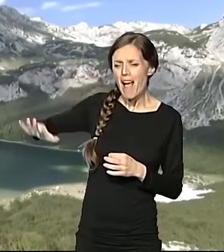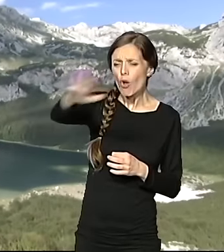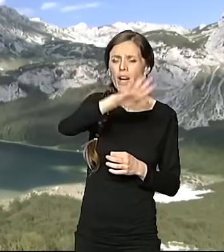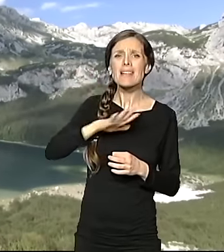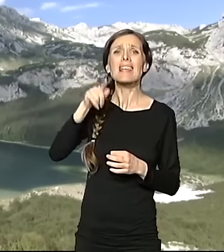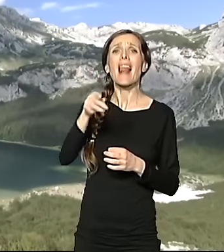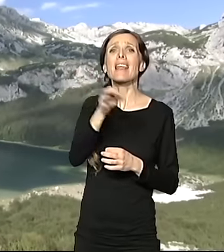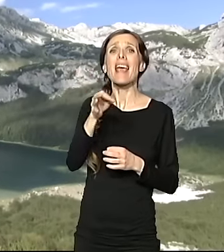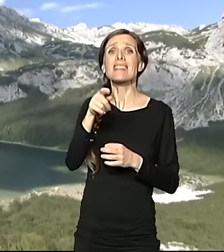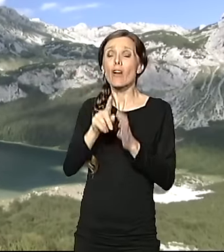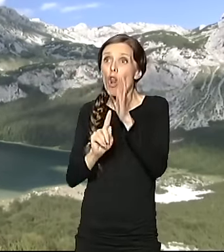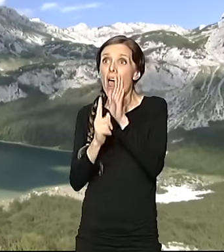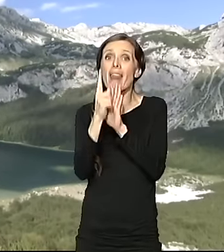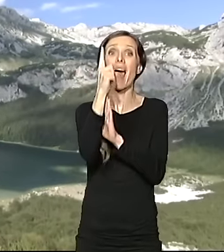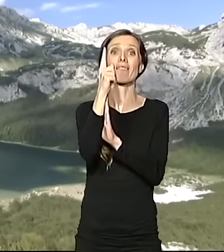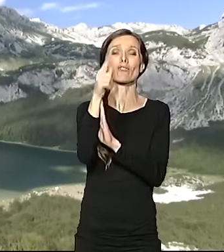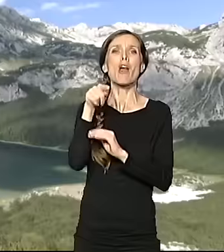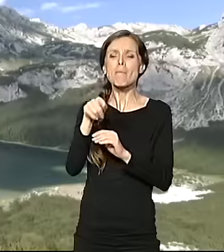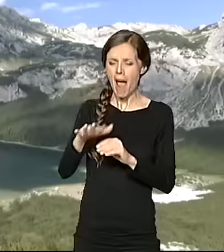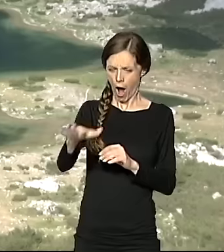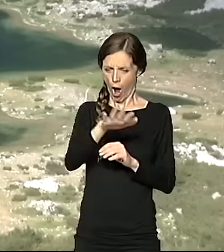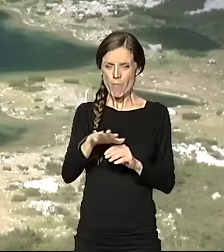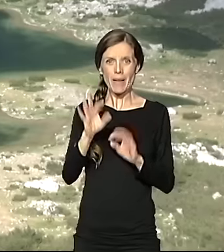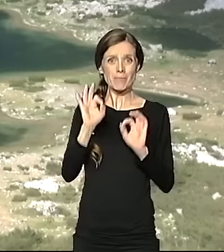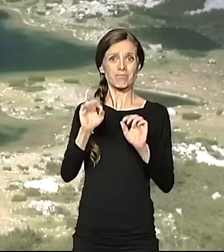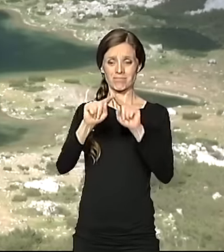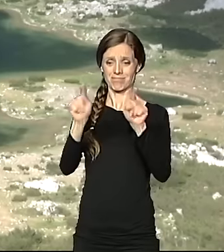u pravom obliku srca. Širine je